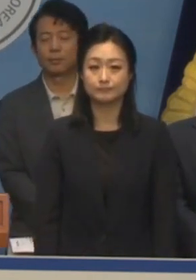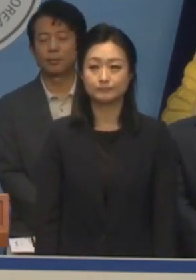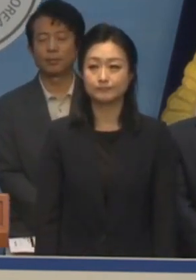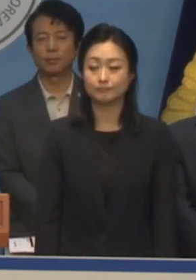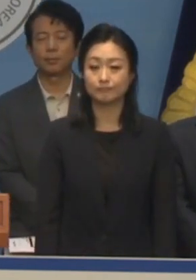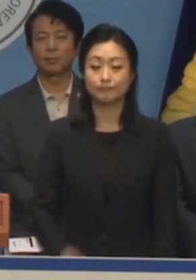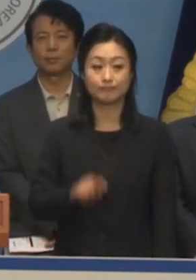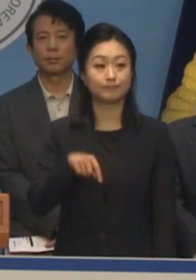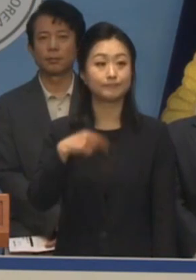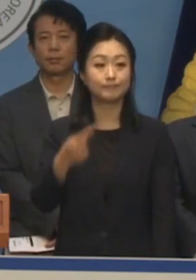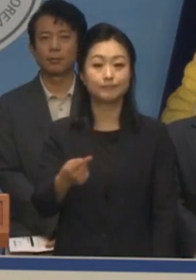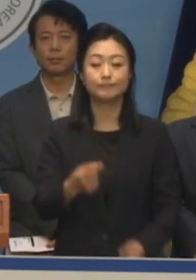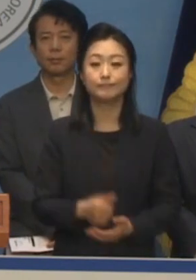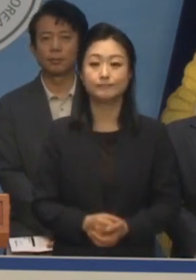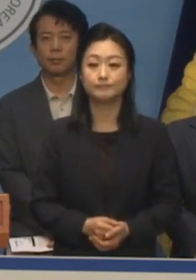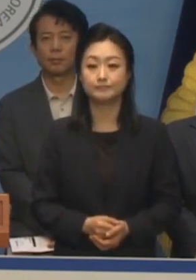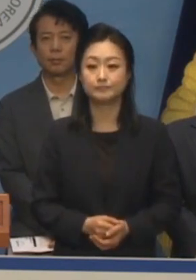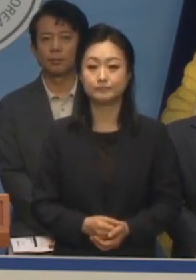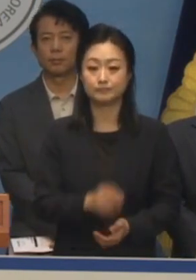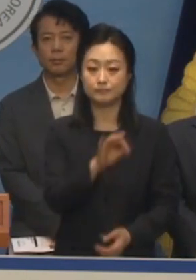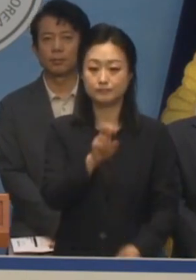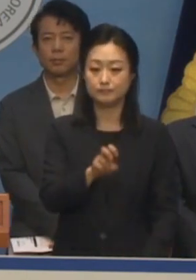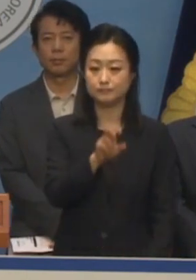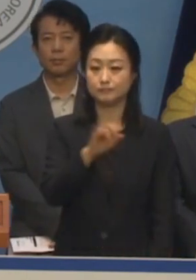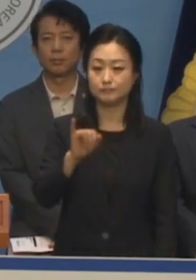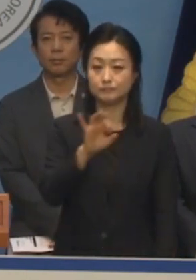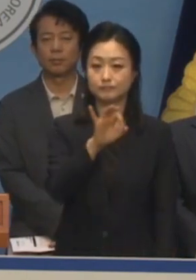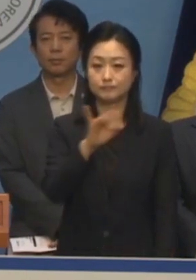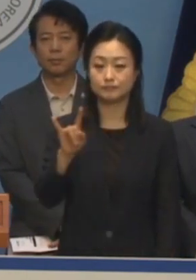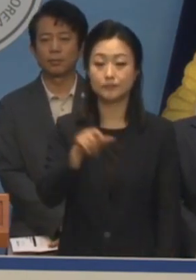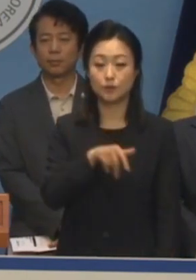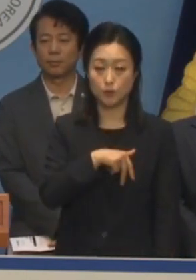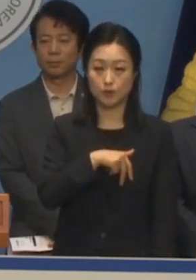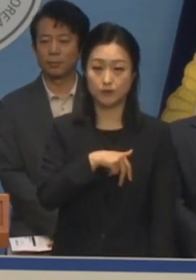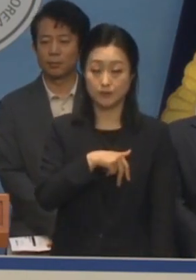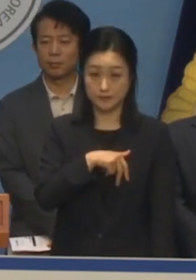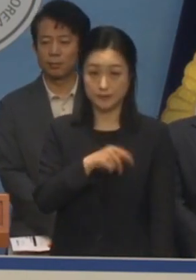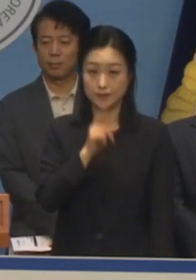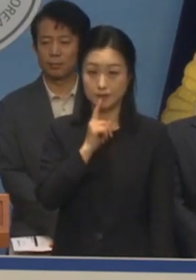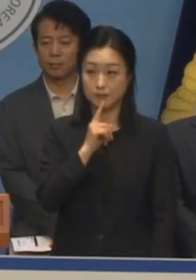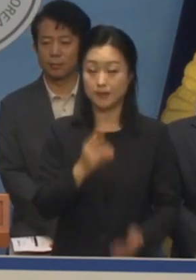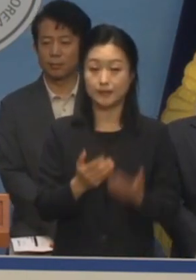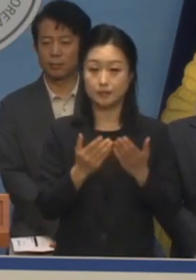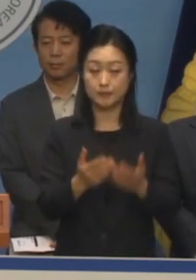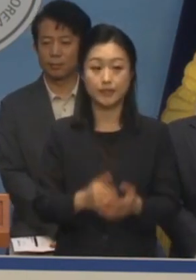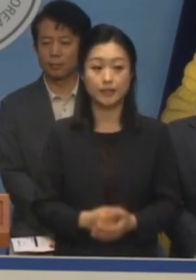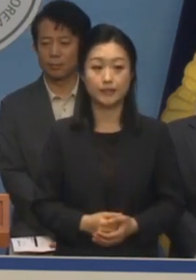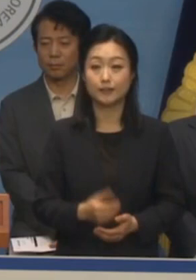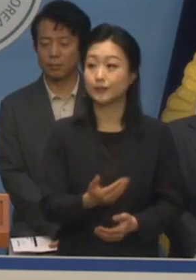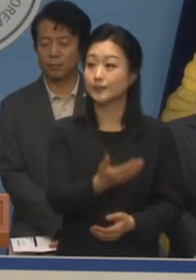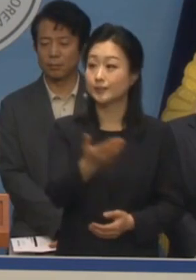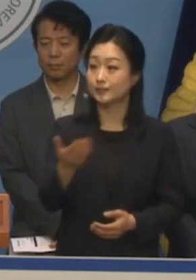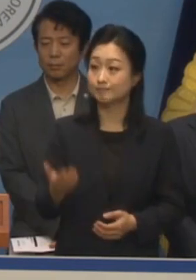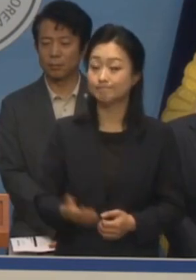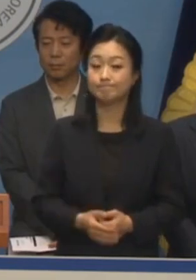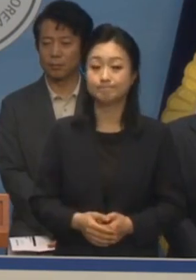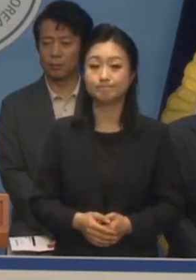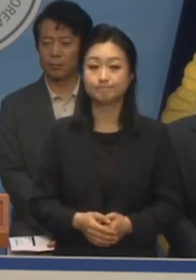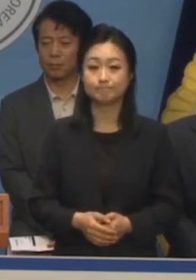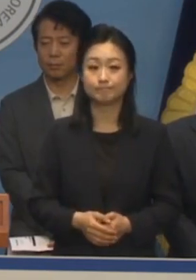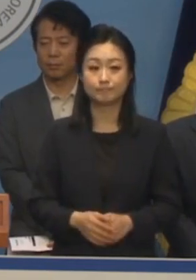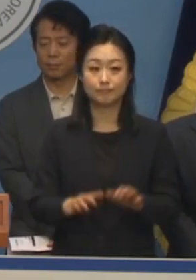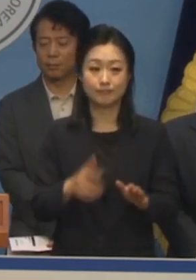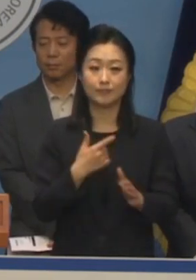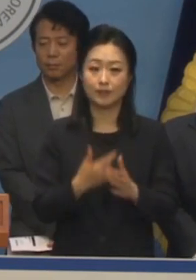예, 다음은 그 임미애 의원의 발언이 있겠고요. 그리고 현장에 계신 분들의 목소리를